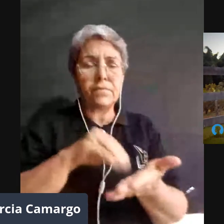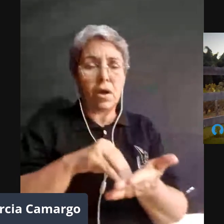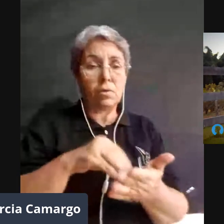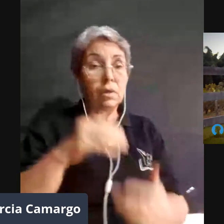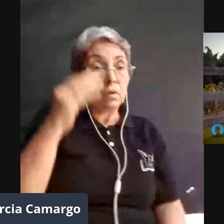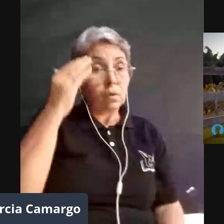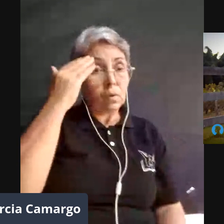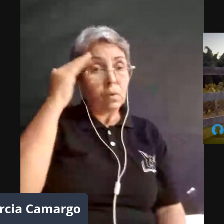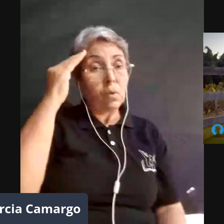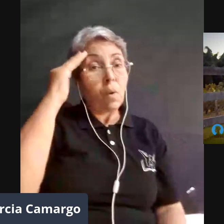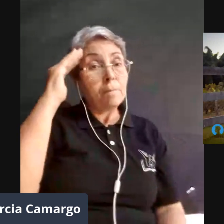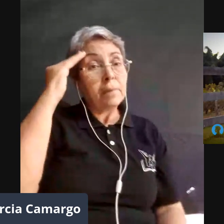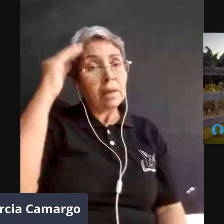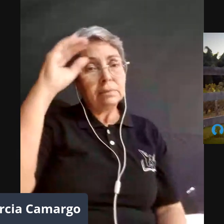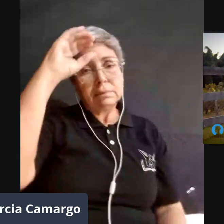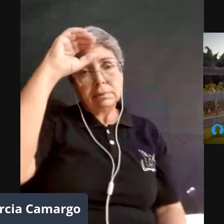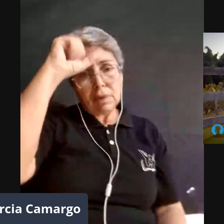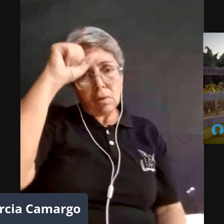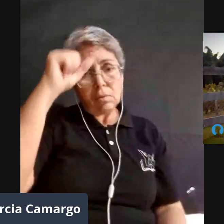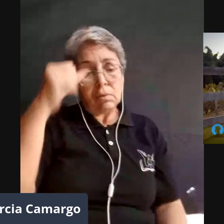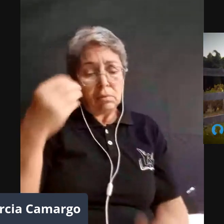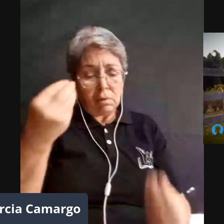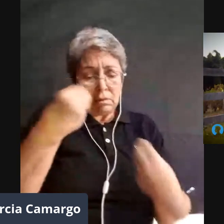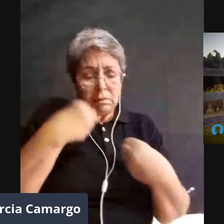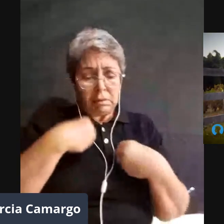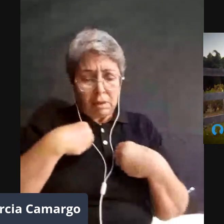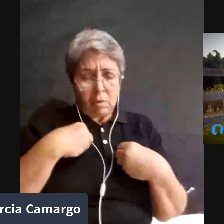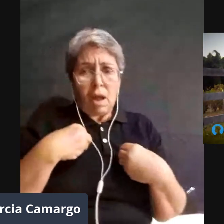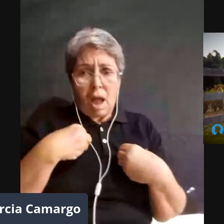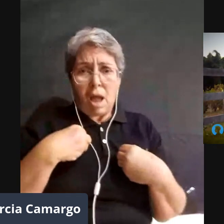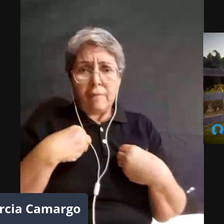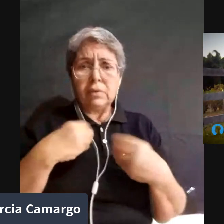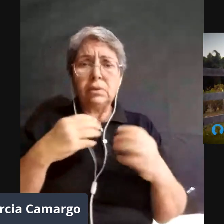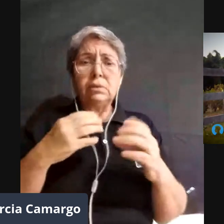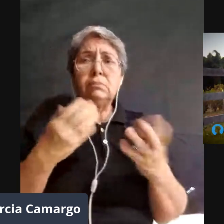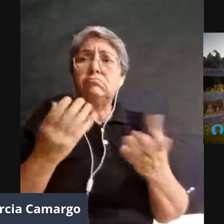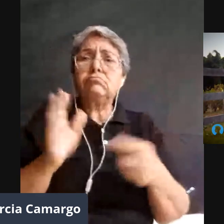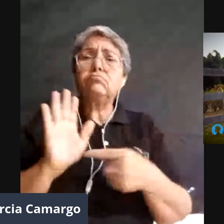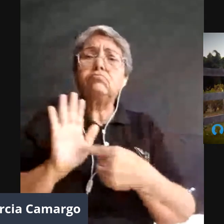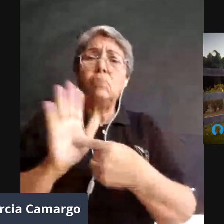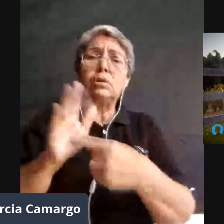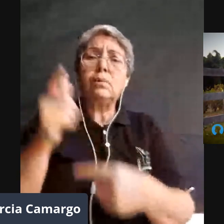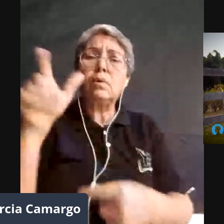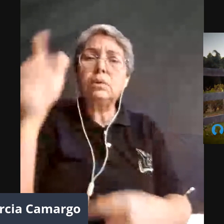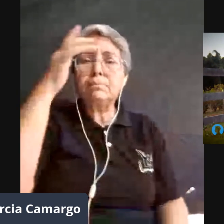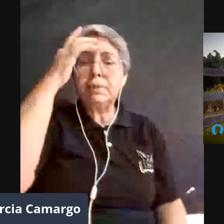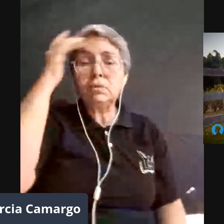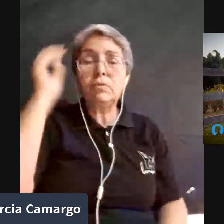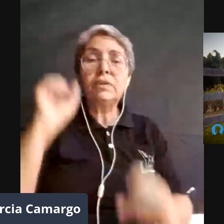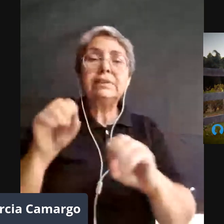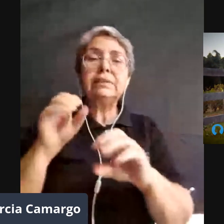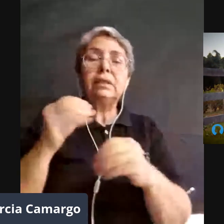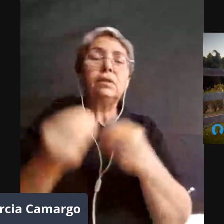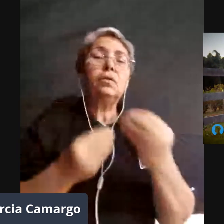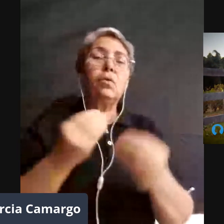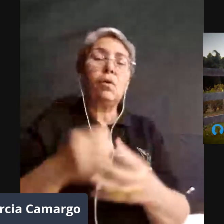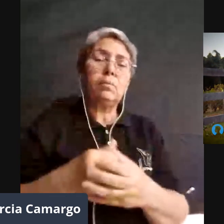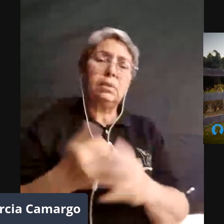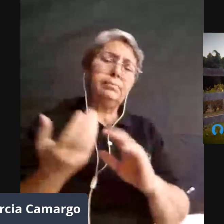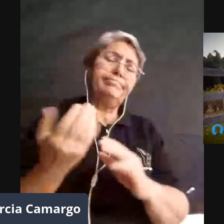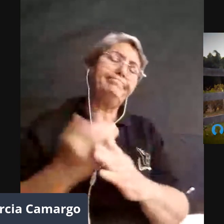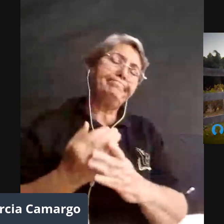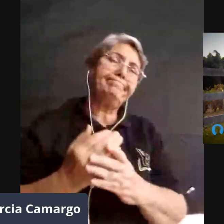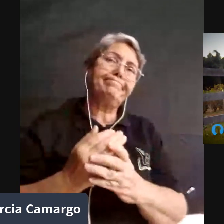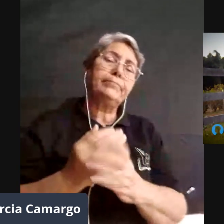nem comunicar aos outros. Note isso, uma série de artigos na Revista Adventista Americana de junho de